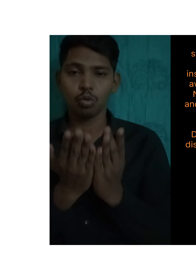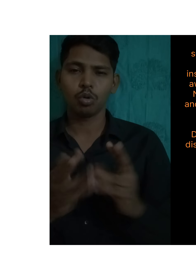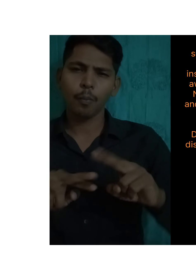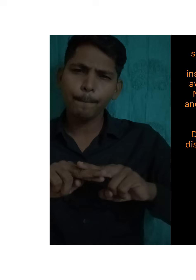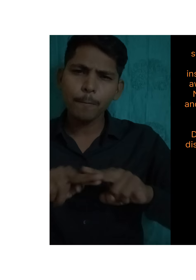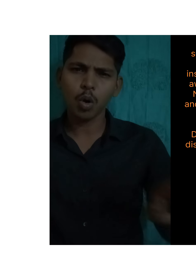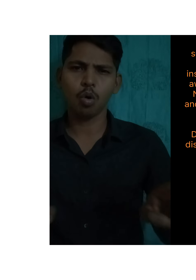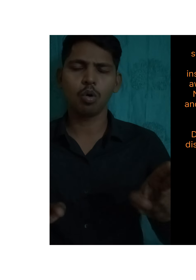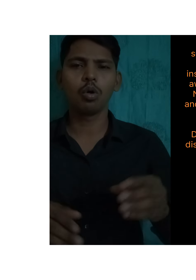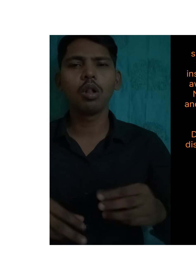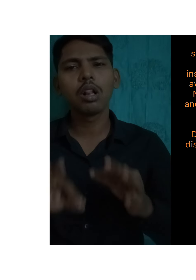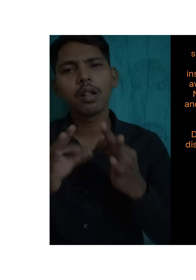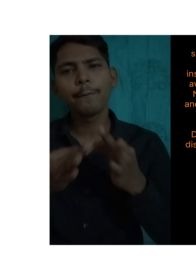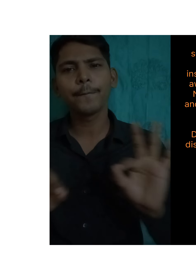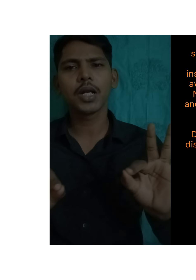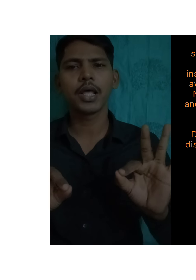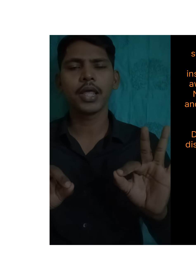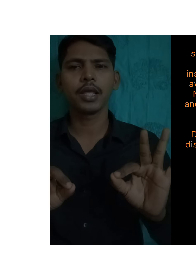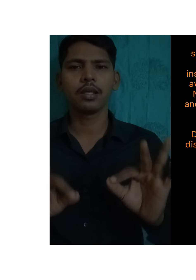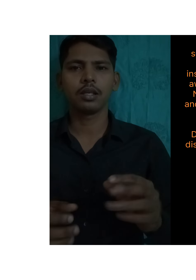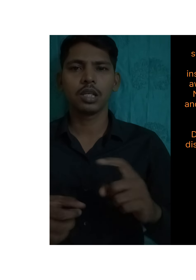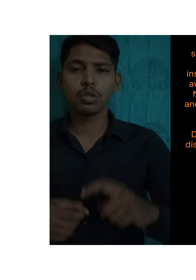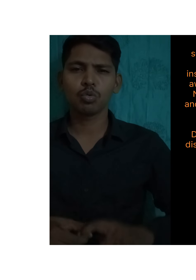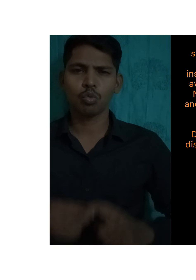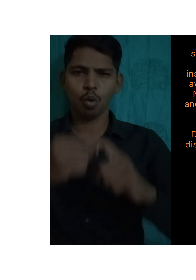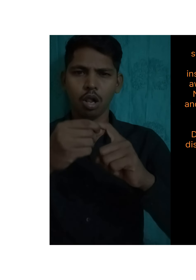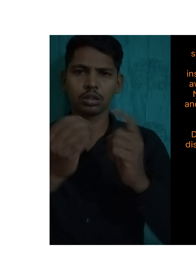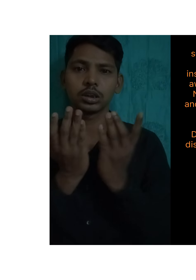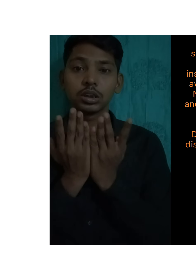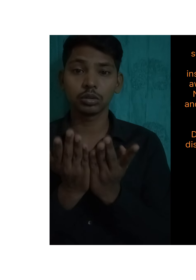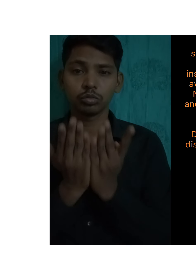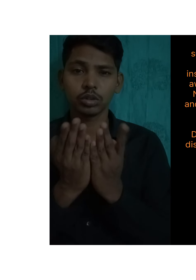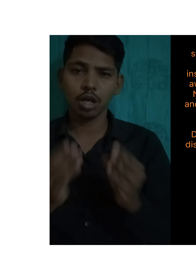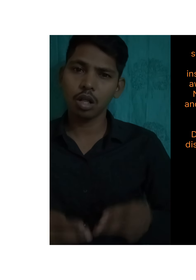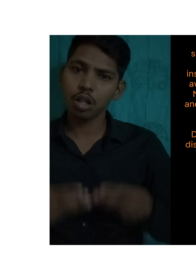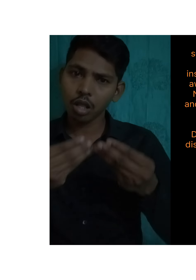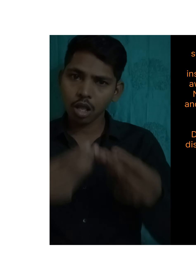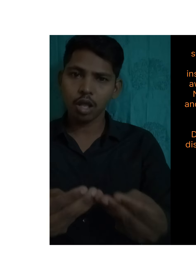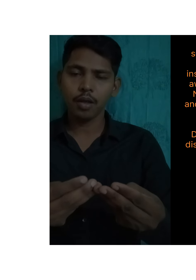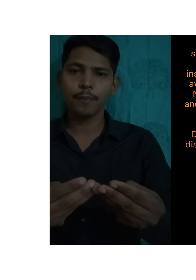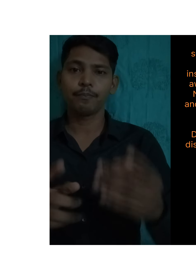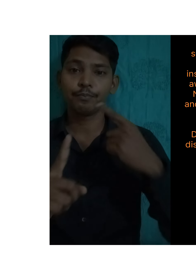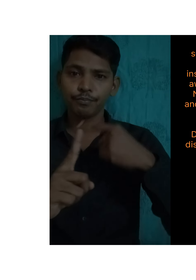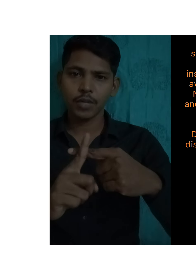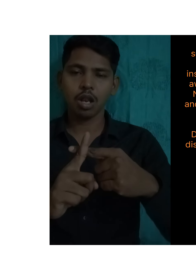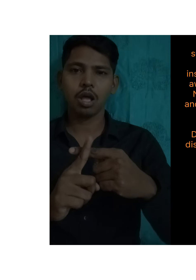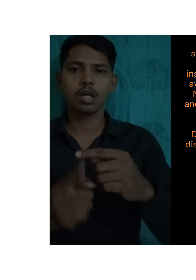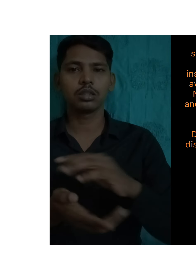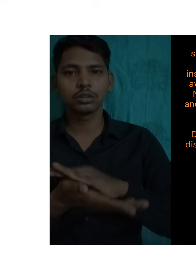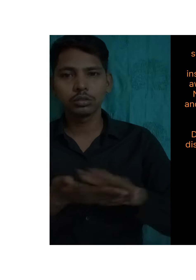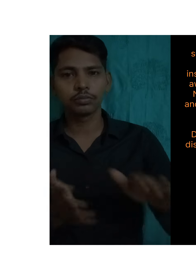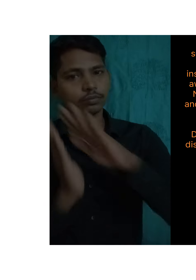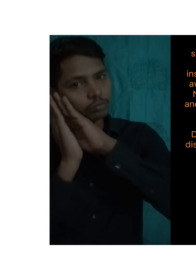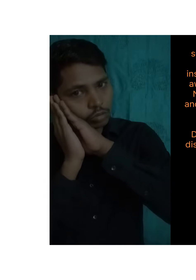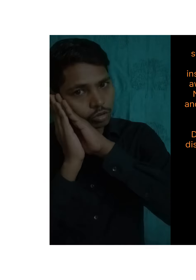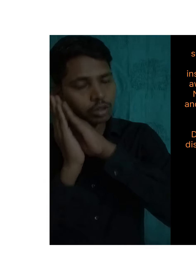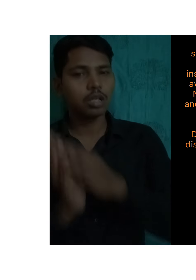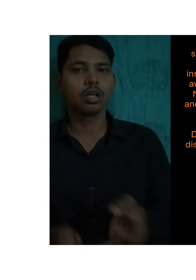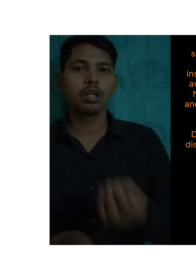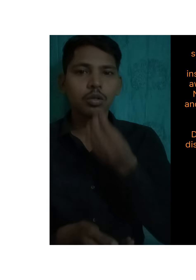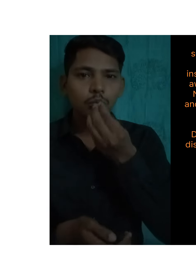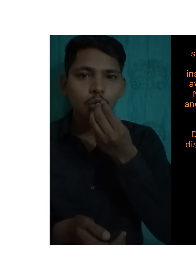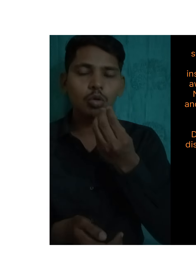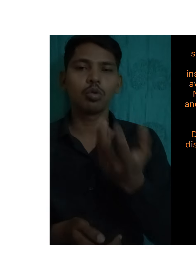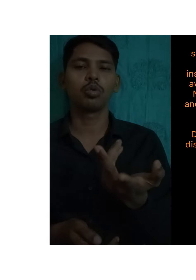गुणवत्तापूर्ण क्वालिटी एजुकेशन प्रोवाइड करती है। साथ ही साथ आवासीय सुविधाएं हैं, रहने खाने का निःशुल्क